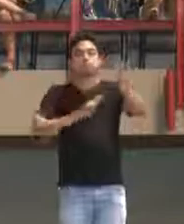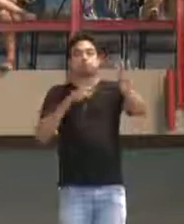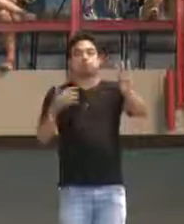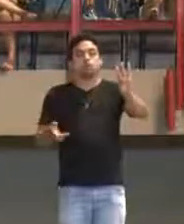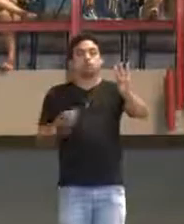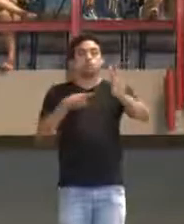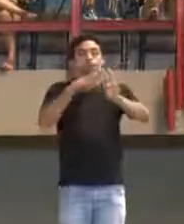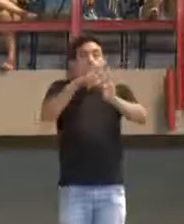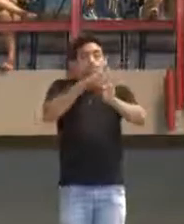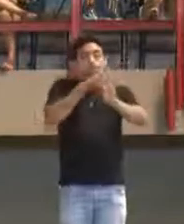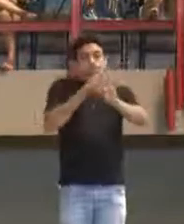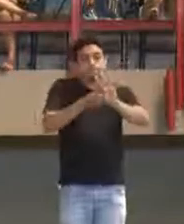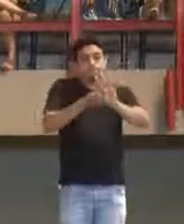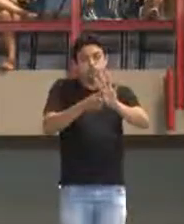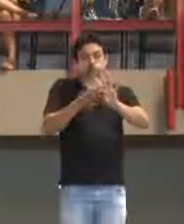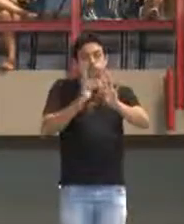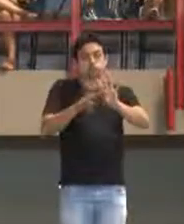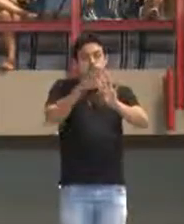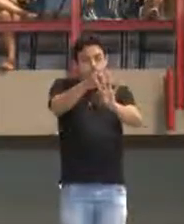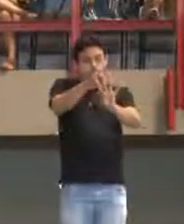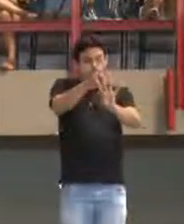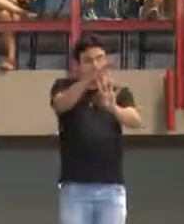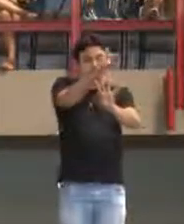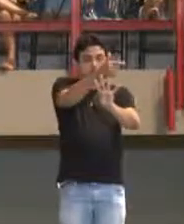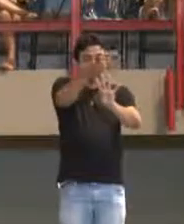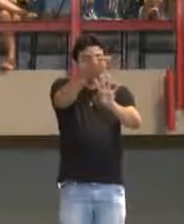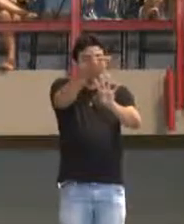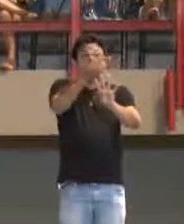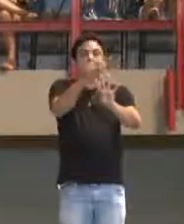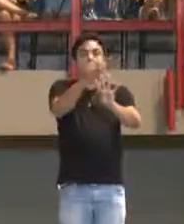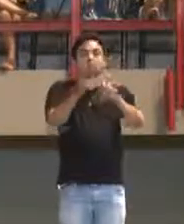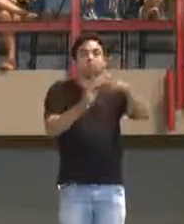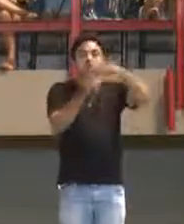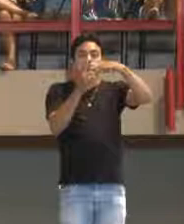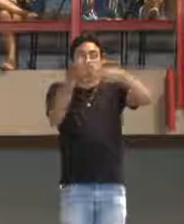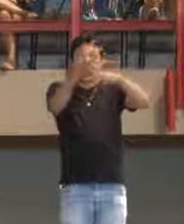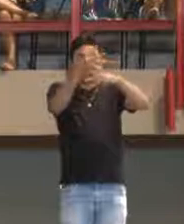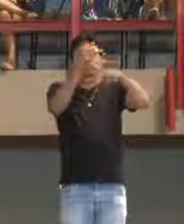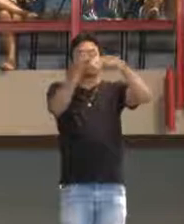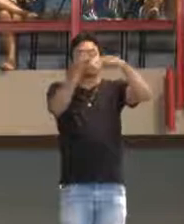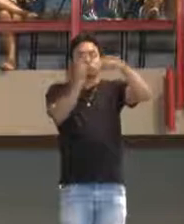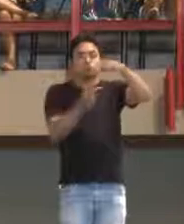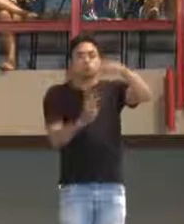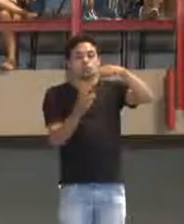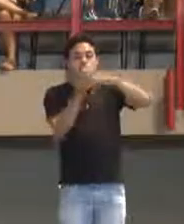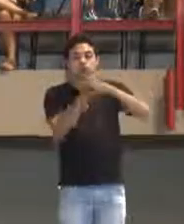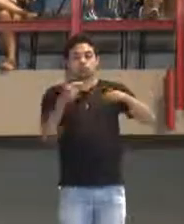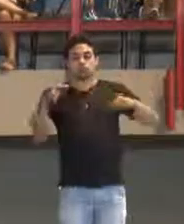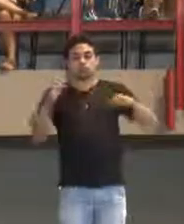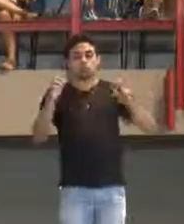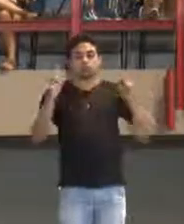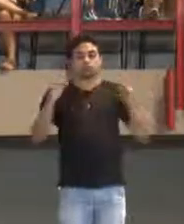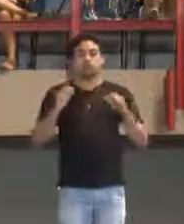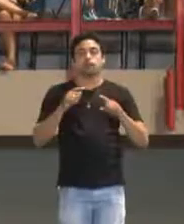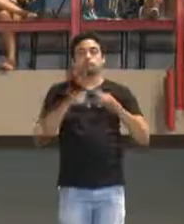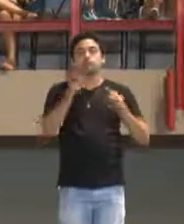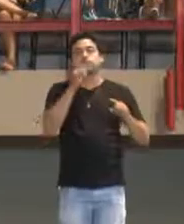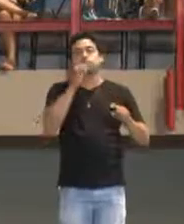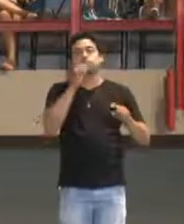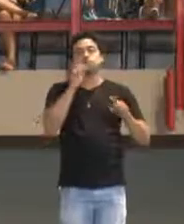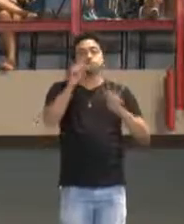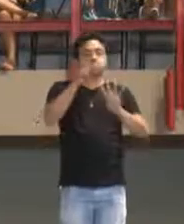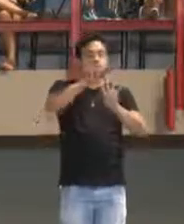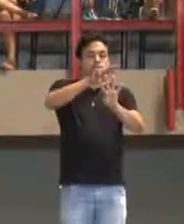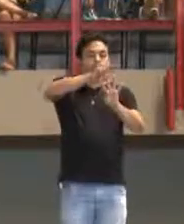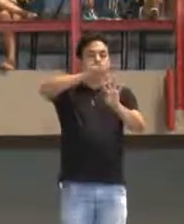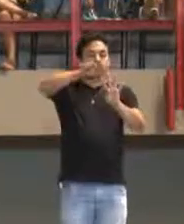exemplo, aqui no caso, como os termos centrais eram 2 e 2, a mediana era a média entre eles, que era ele mesmo. Beleza, deu 2. Mas quando esses caras